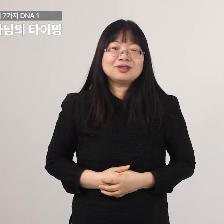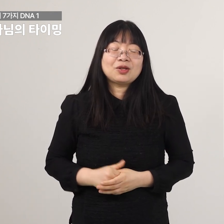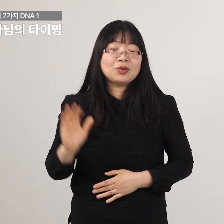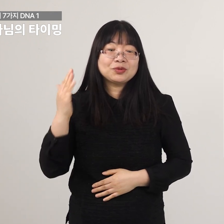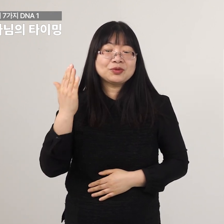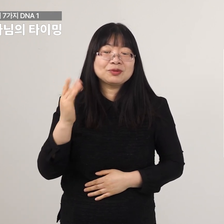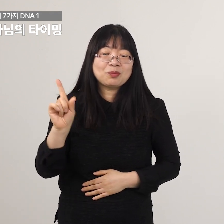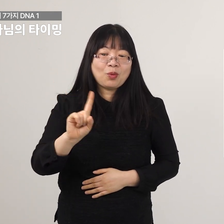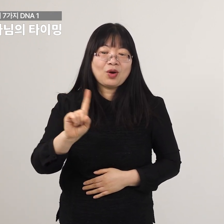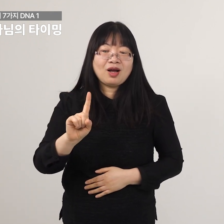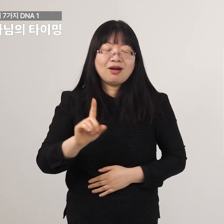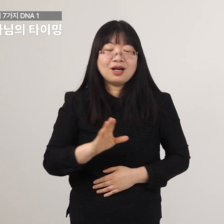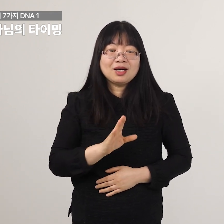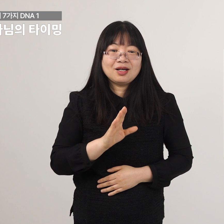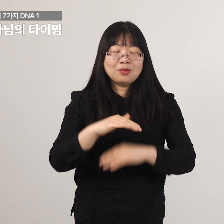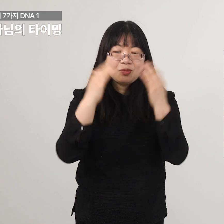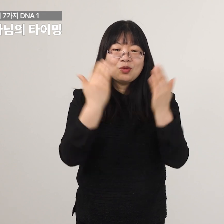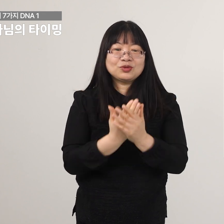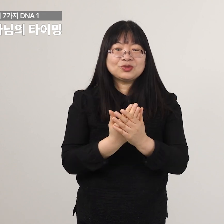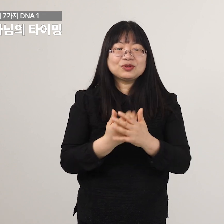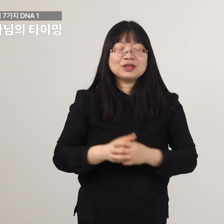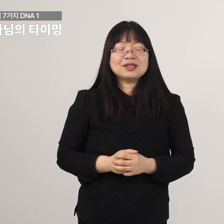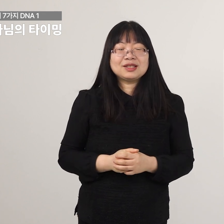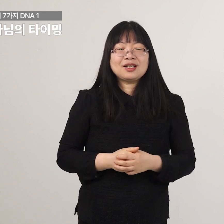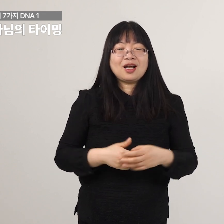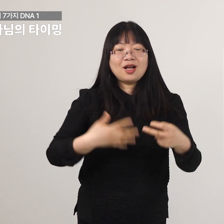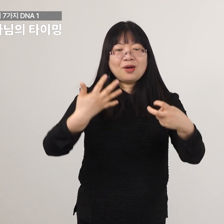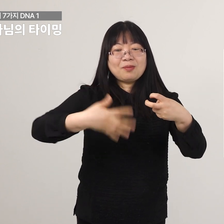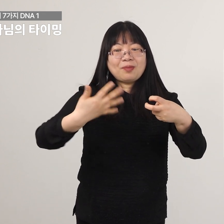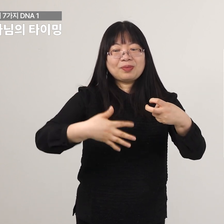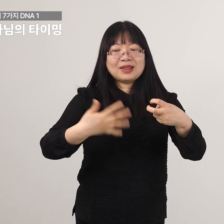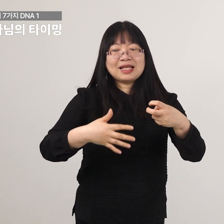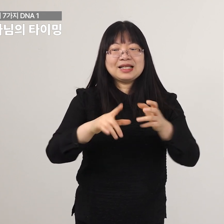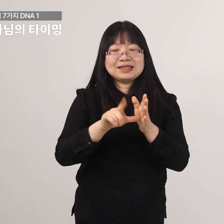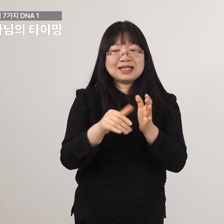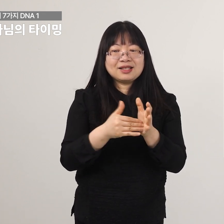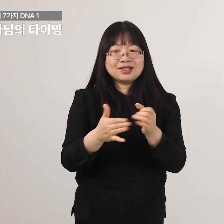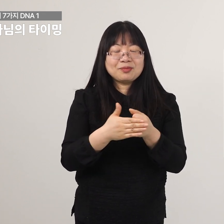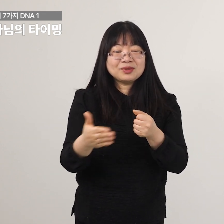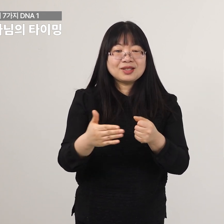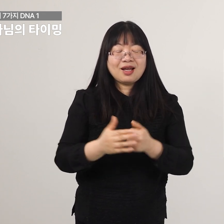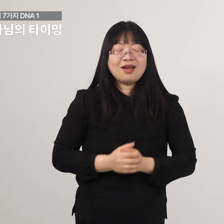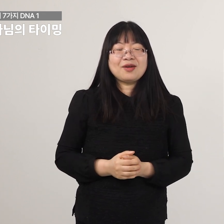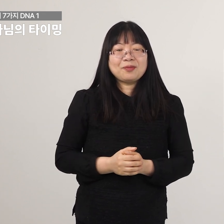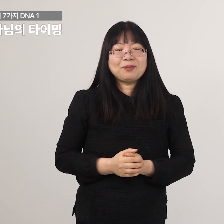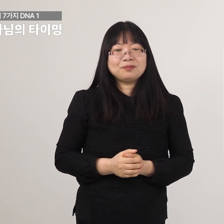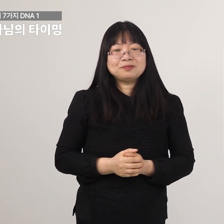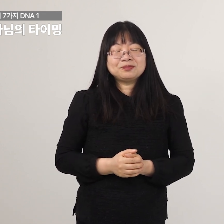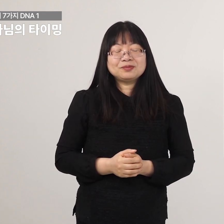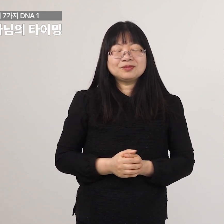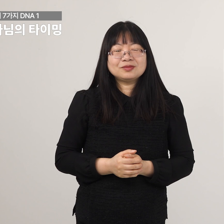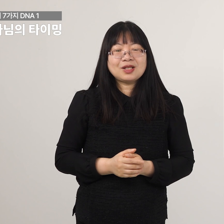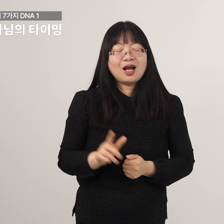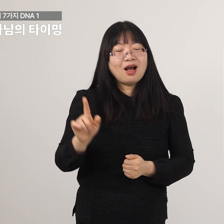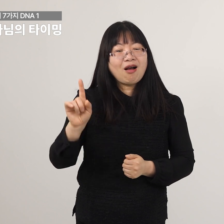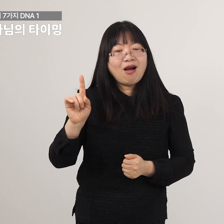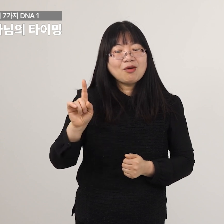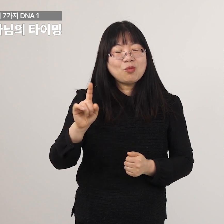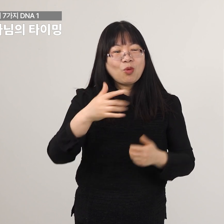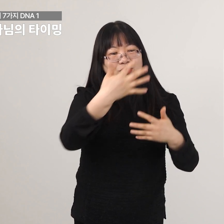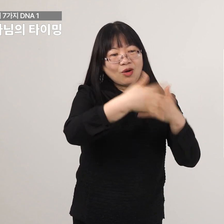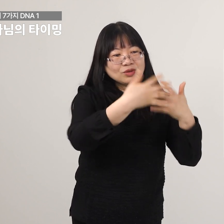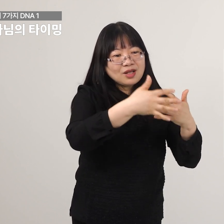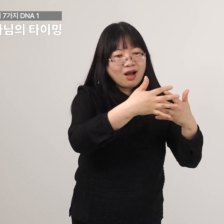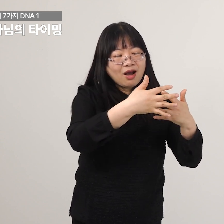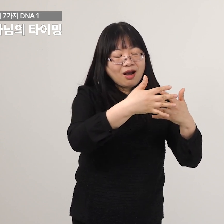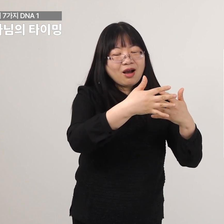이게 요즘은요 전부 멀티 시대라 뭘 하나를 하면서 옆에 뭐 틀어놓고 또 영상도